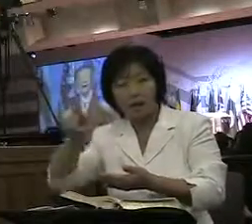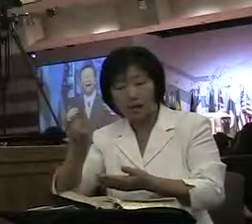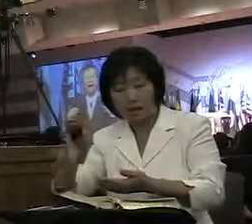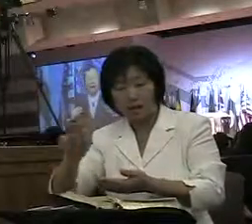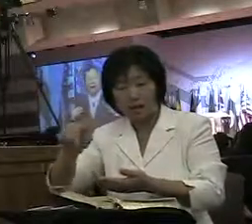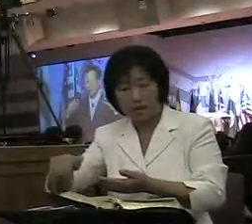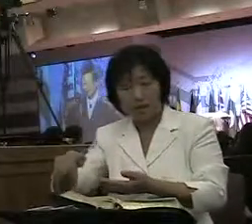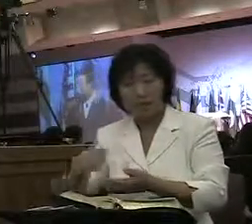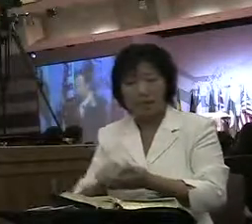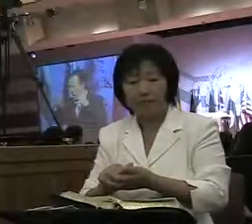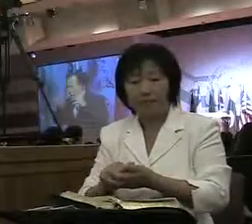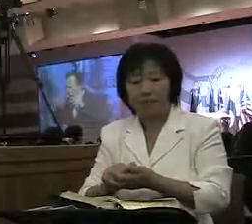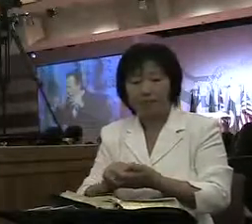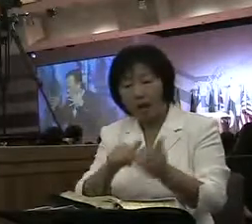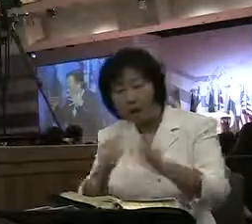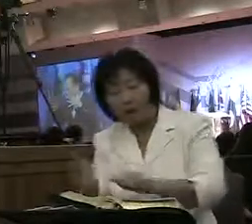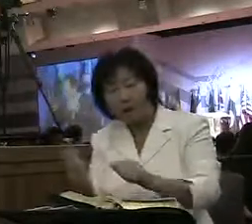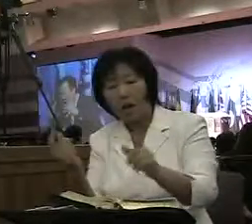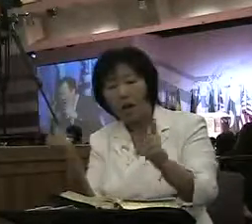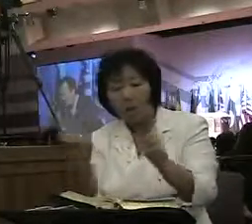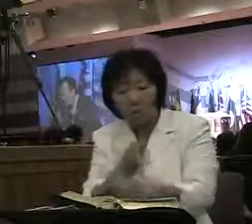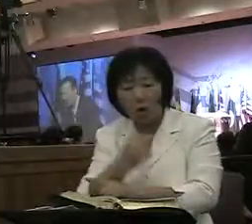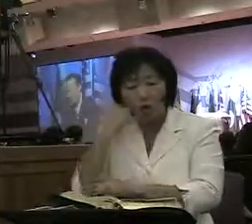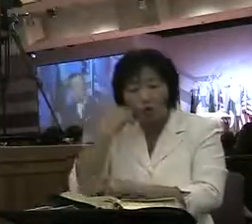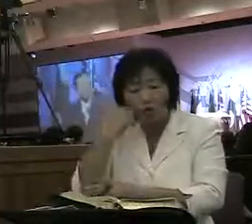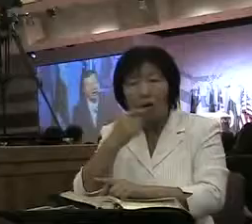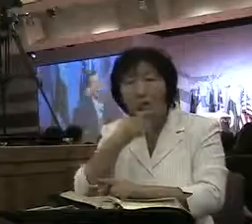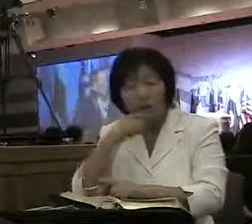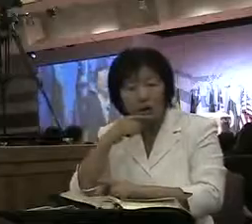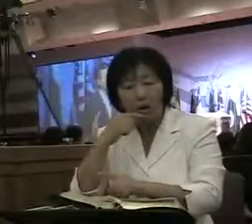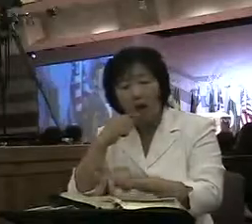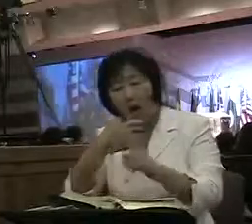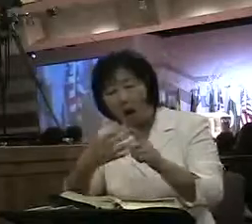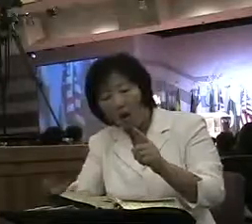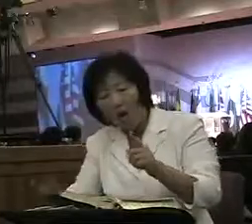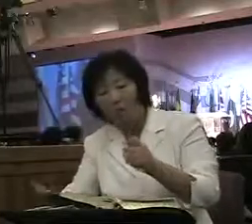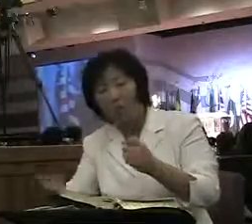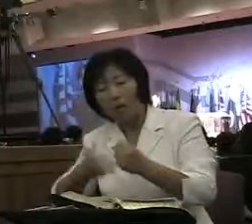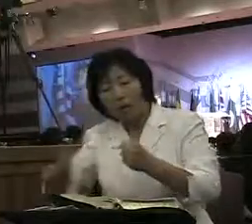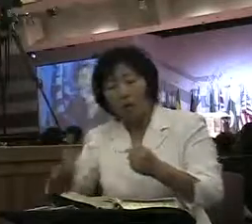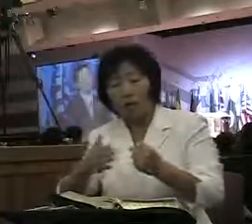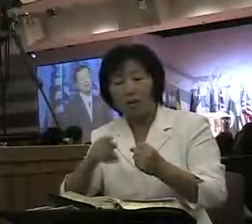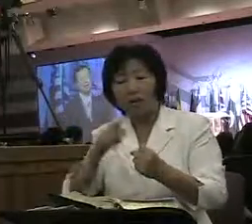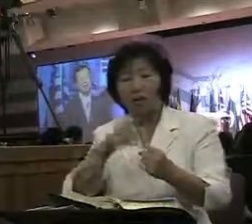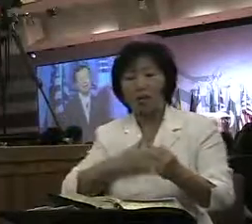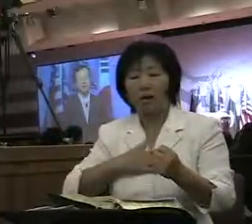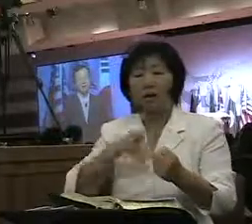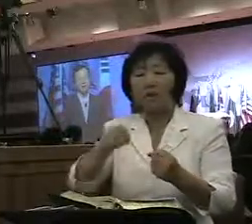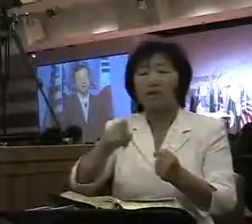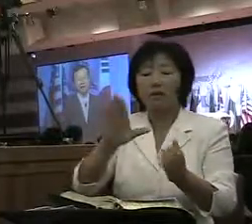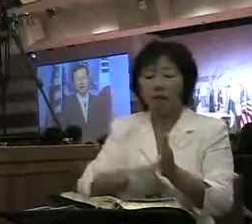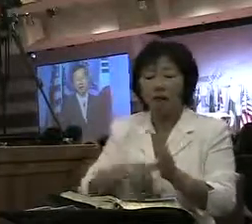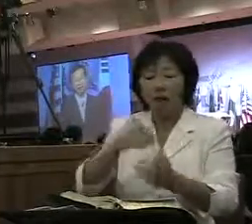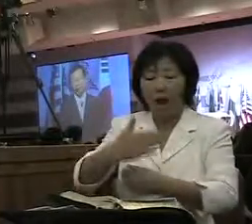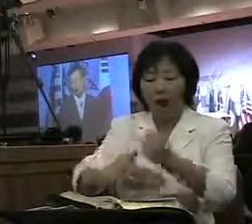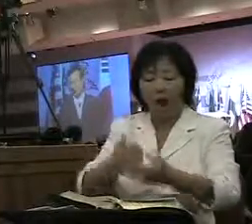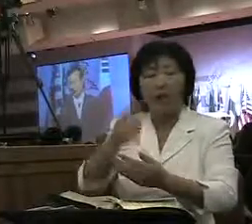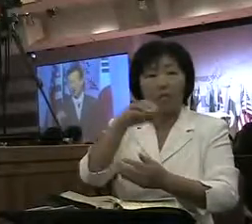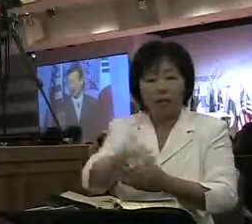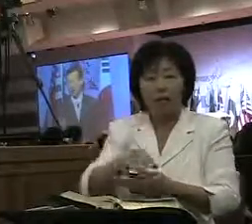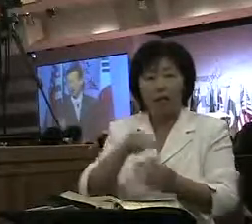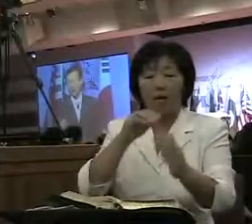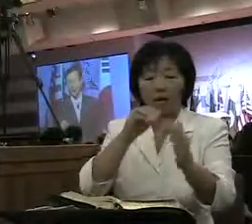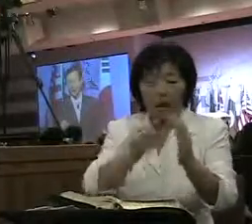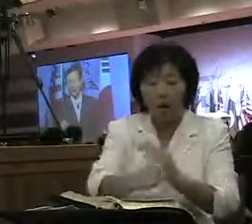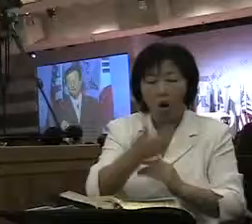결과인 사망의 대가를 누군가 피로 흘림으로 인하여 내가 그때 하나님 앞에 들어올 수 있다는 것을 구약시대에 보여준